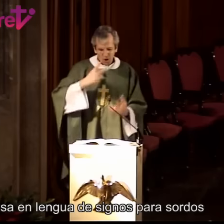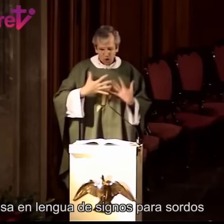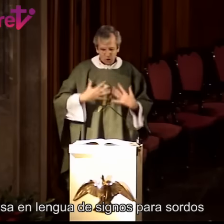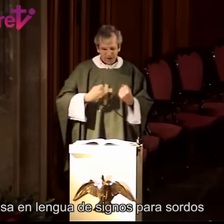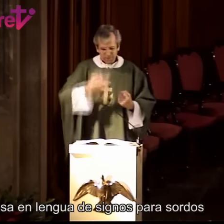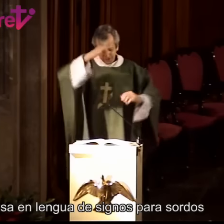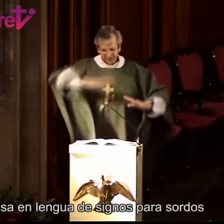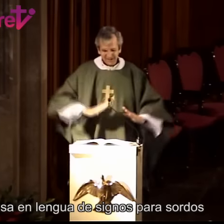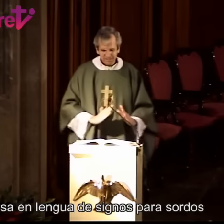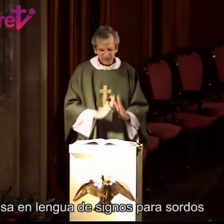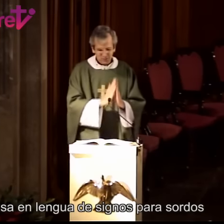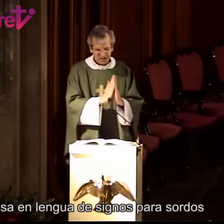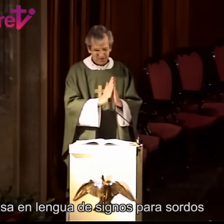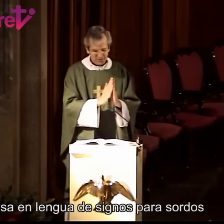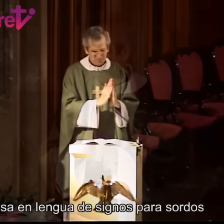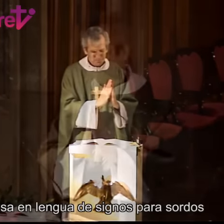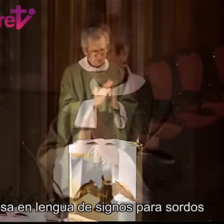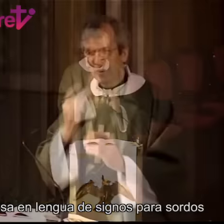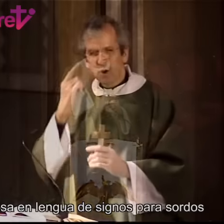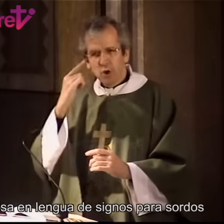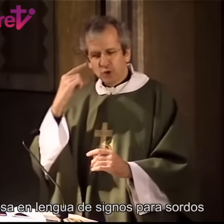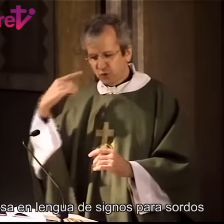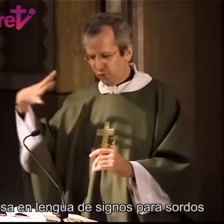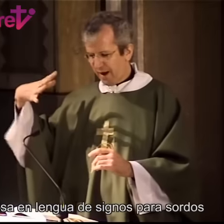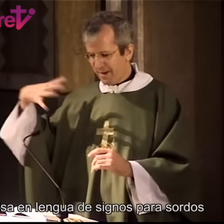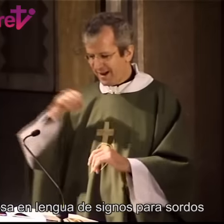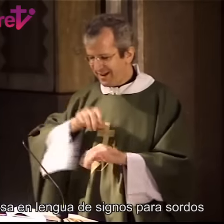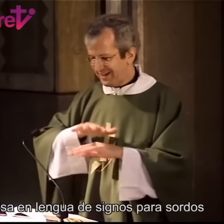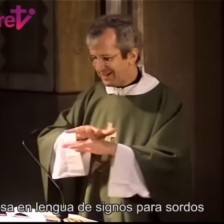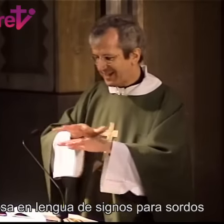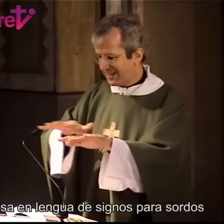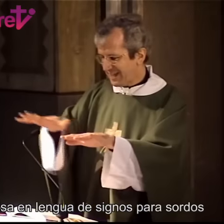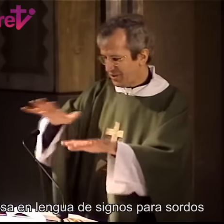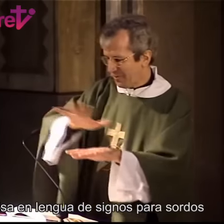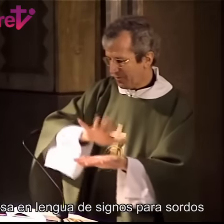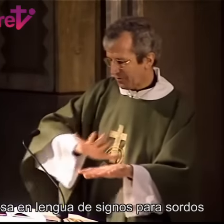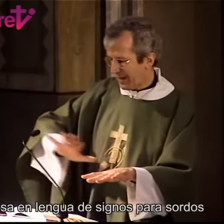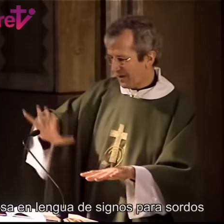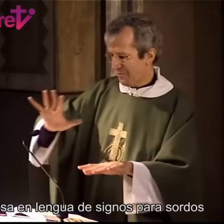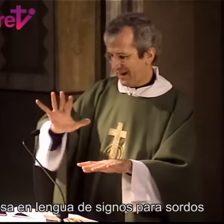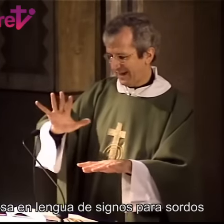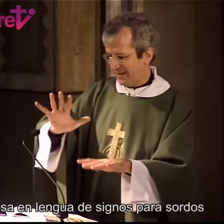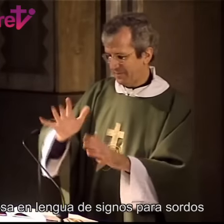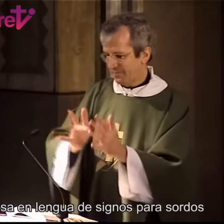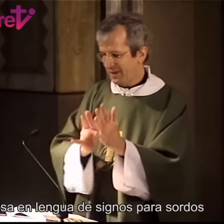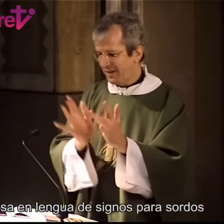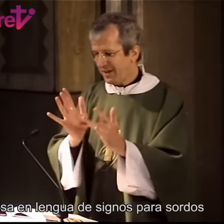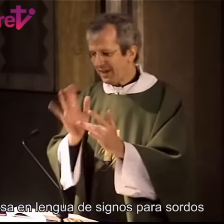con la fuerza del Espíritu Santo. Su fama se extendió por toda la comarca y